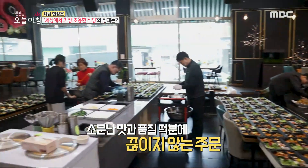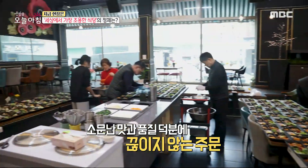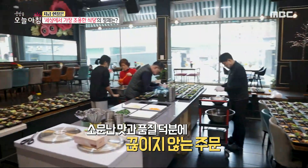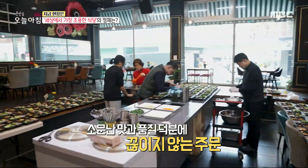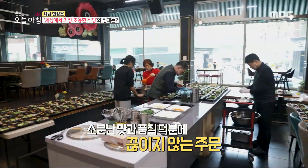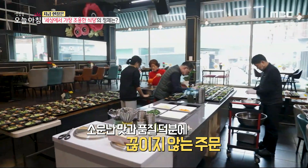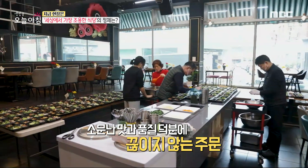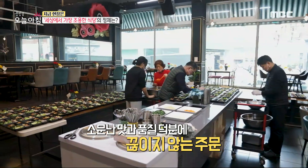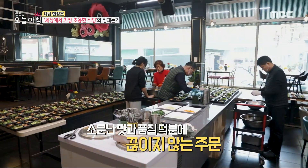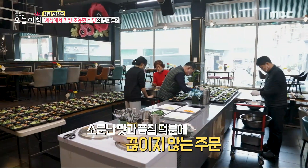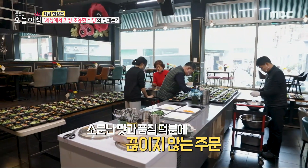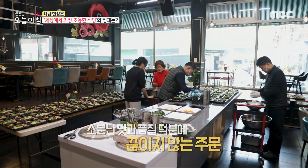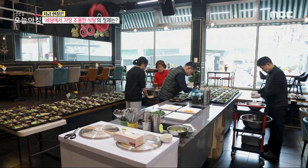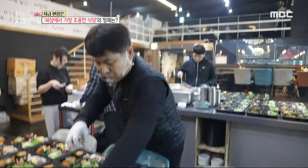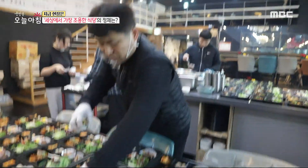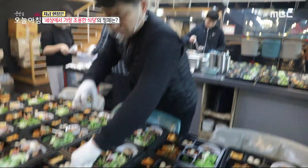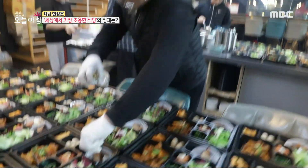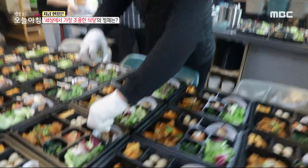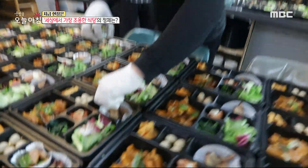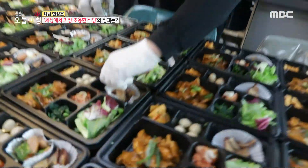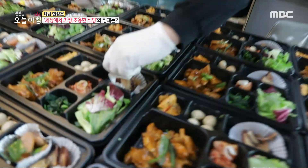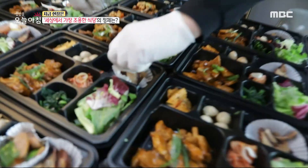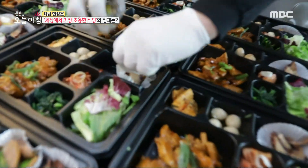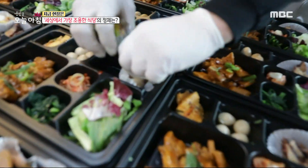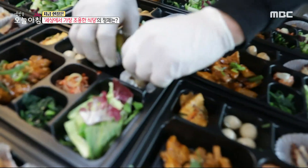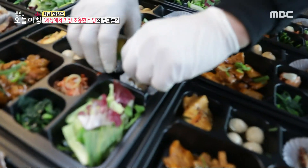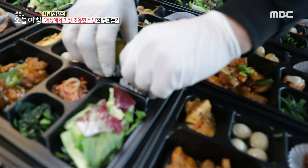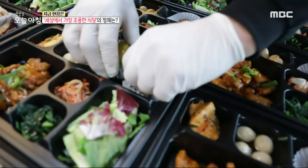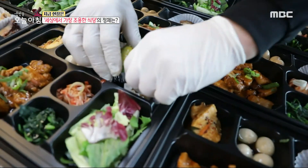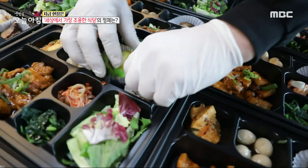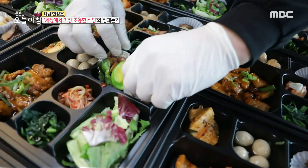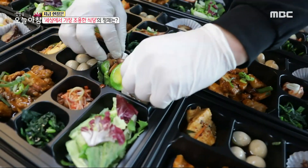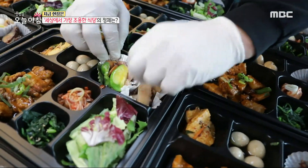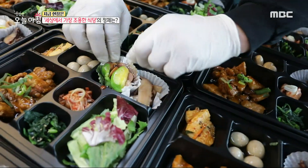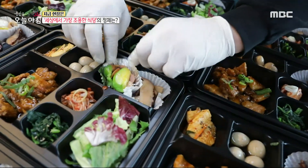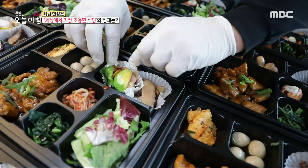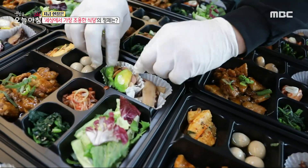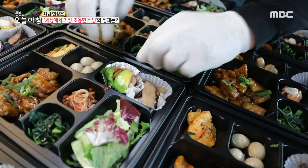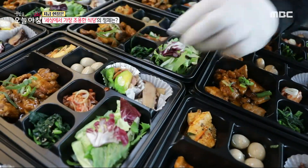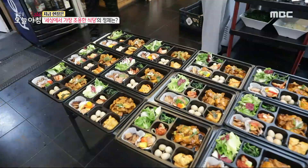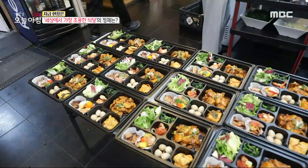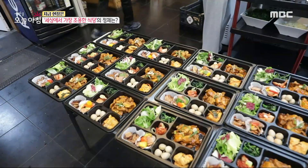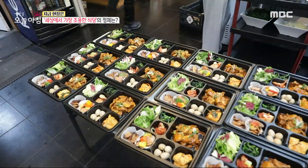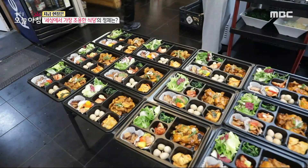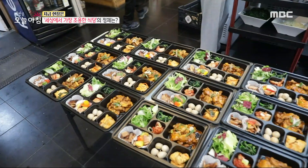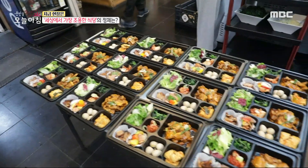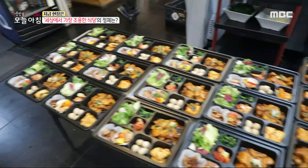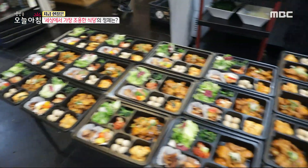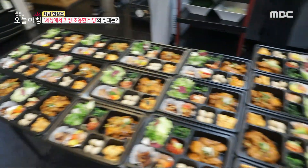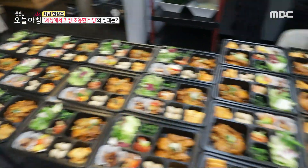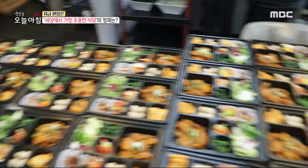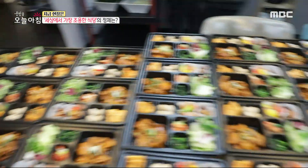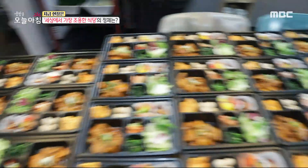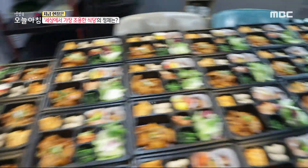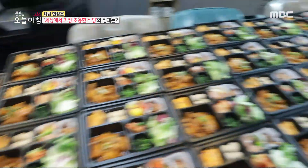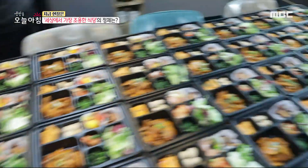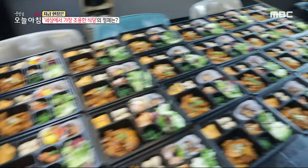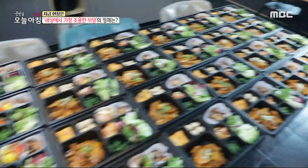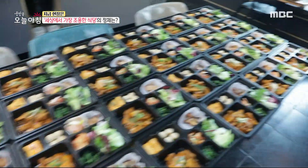이게 다 오늘치 주문인데요. 어느새 소문난 맛과 품질 덕분에 주문이 끊이지 않아서 코로나19도